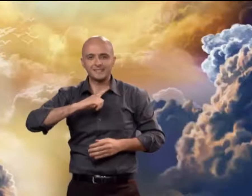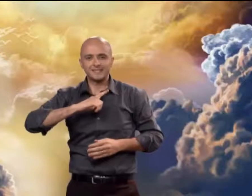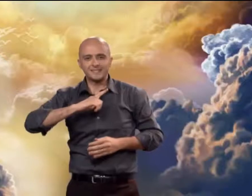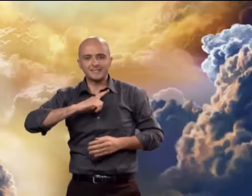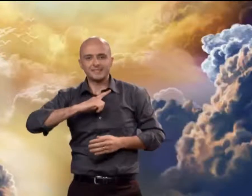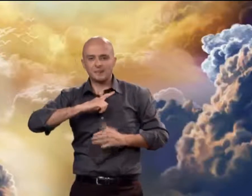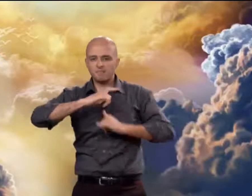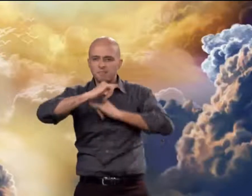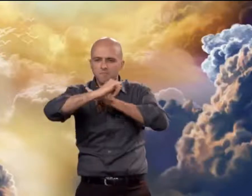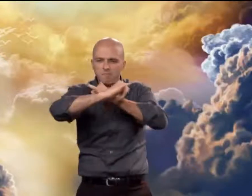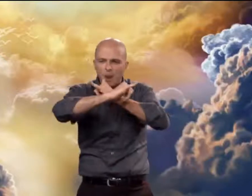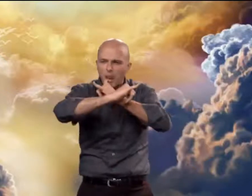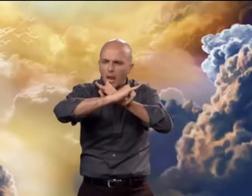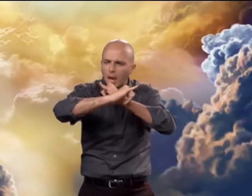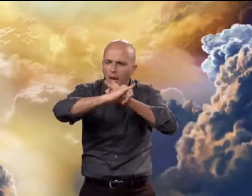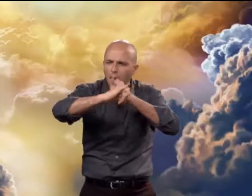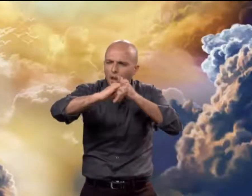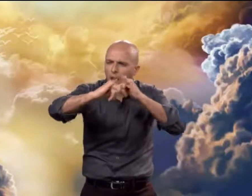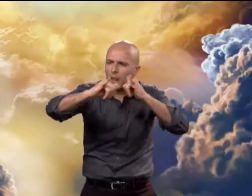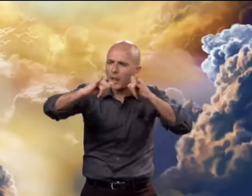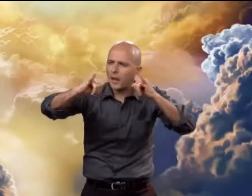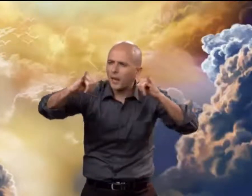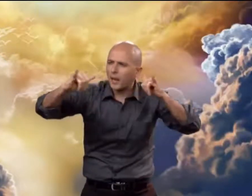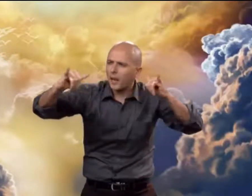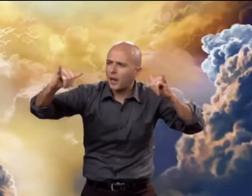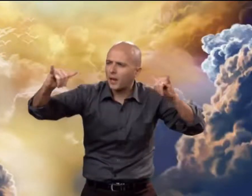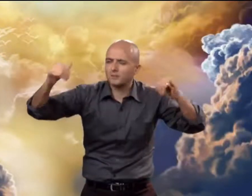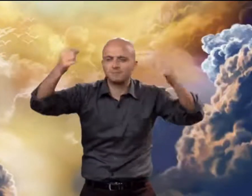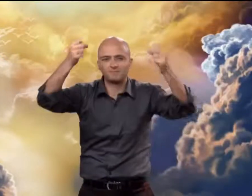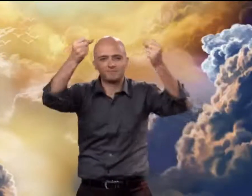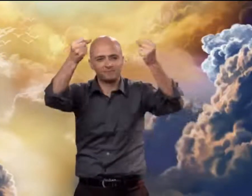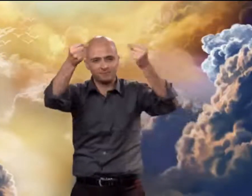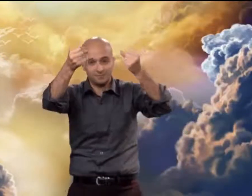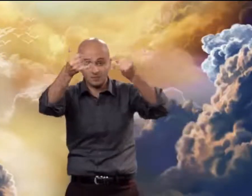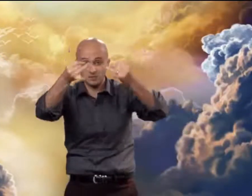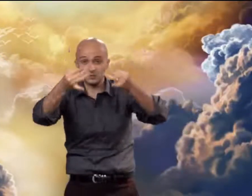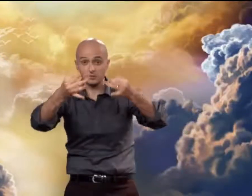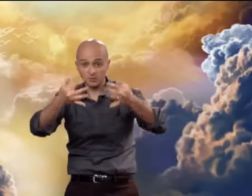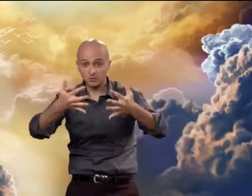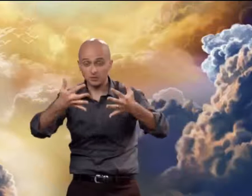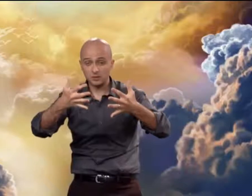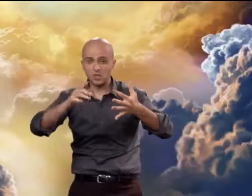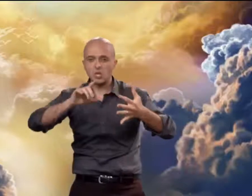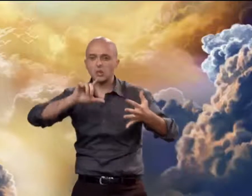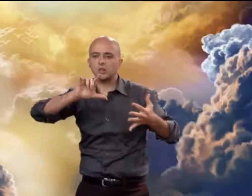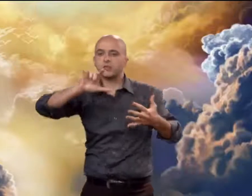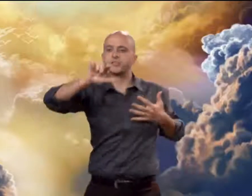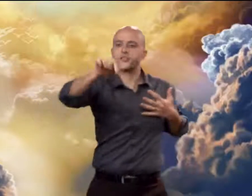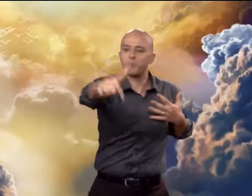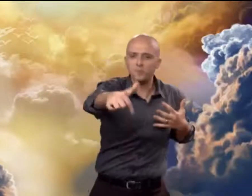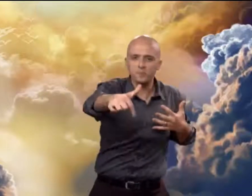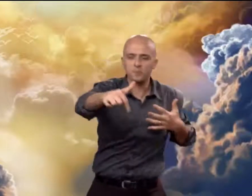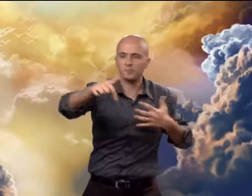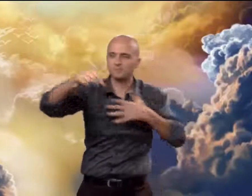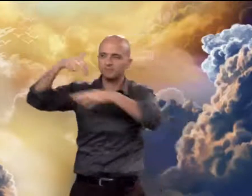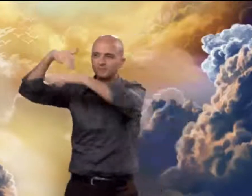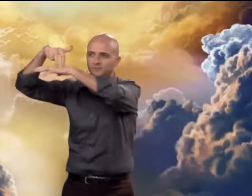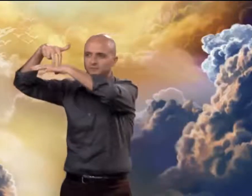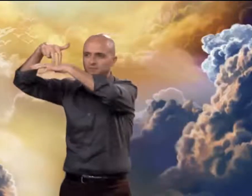verdade. Na época da primeira vinda de Cristo, os sacerdotes e escribas da Cidade Santa poderiam ter percebido os